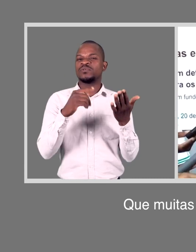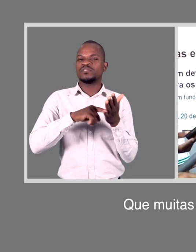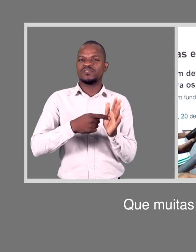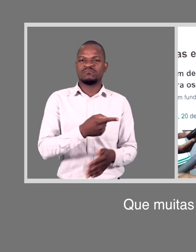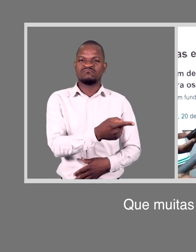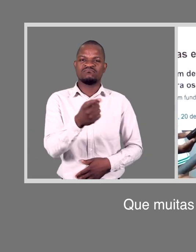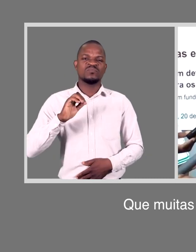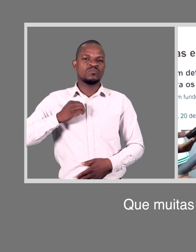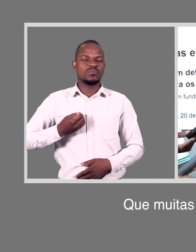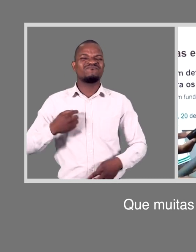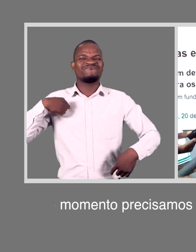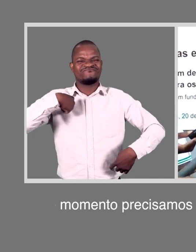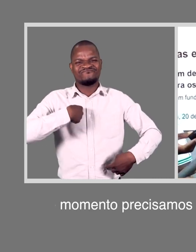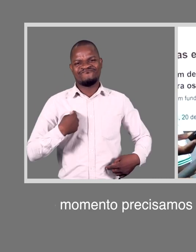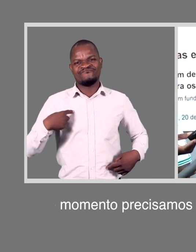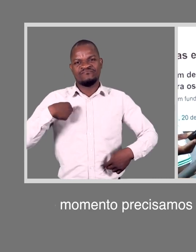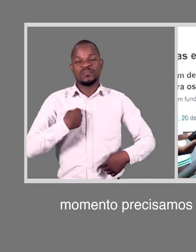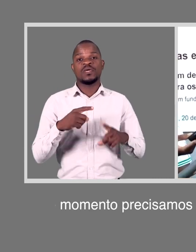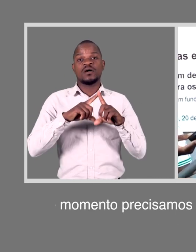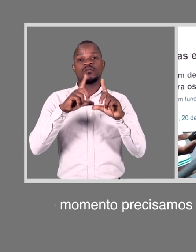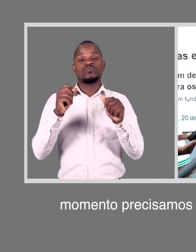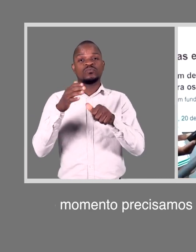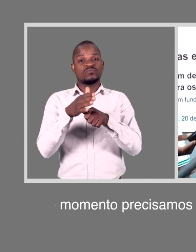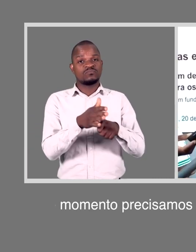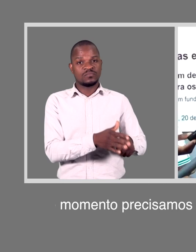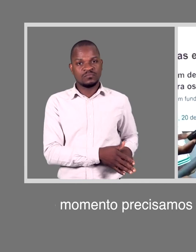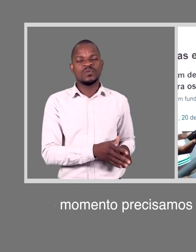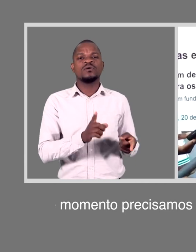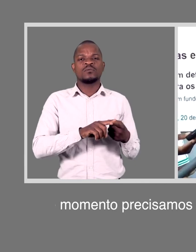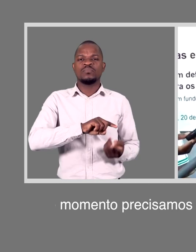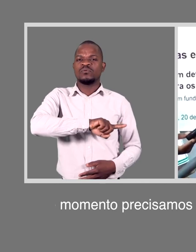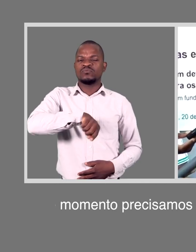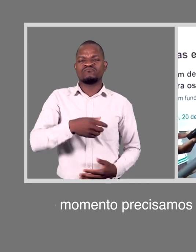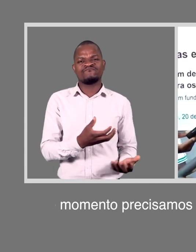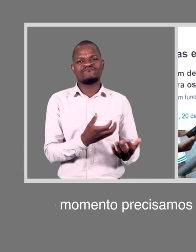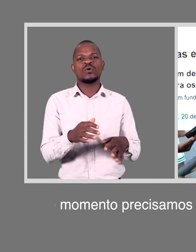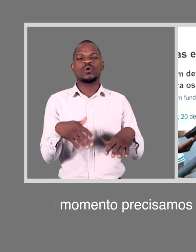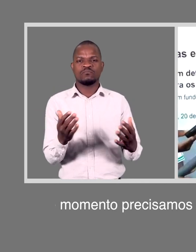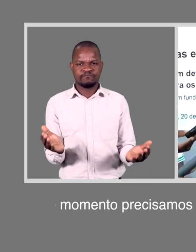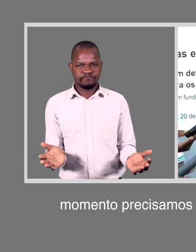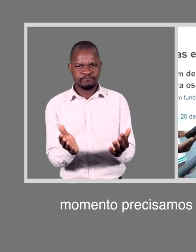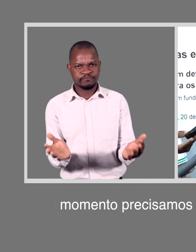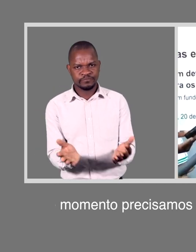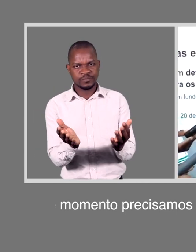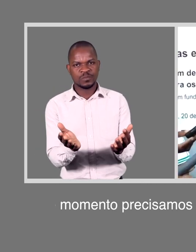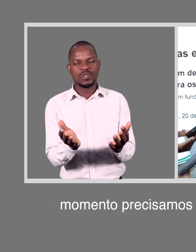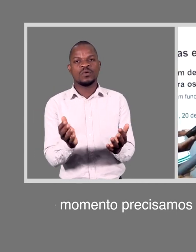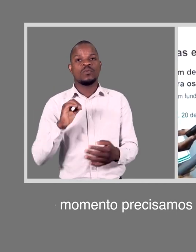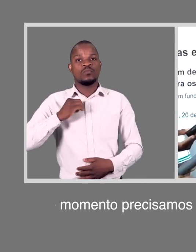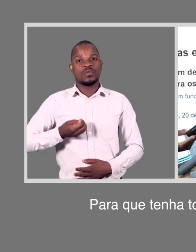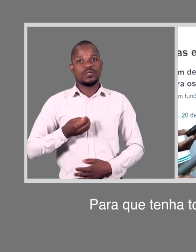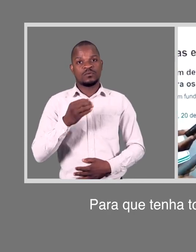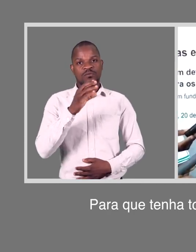vezes sofrem discriminação. E neste momento, nós precisamos incentivar o grupo da mulher com